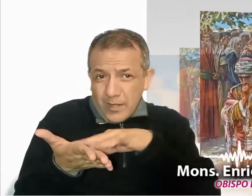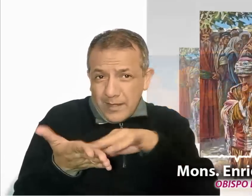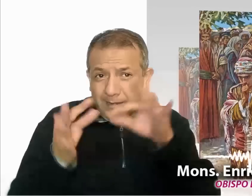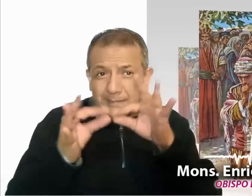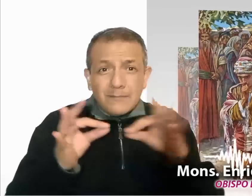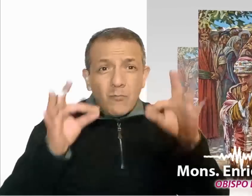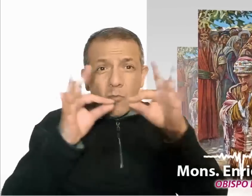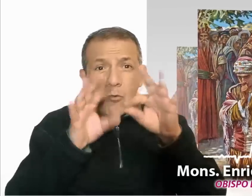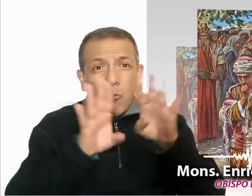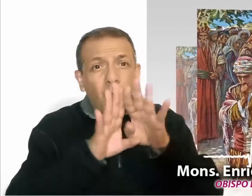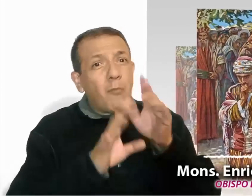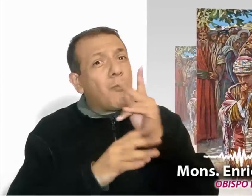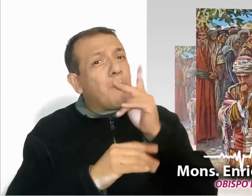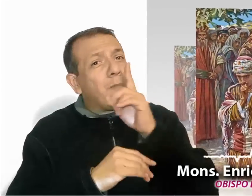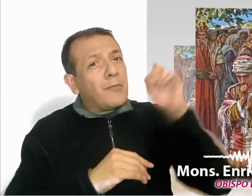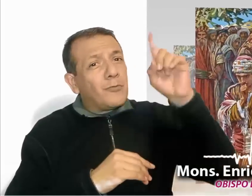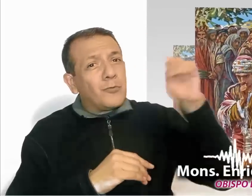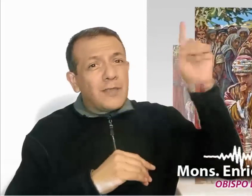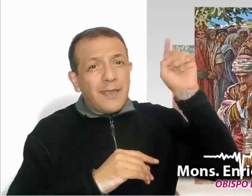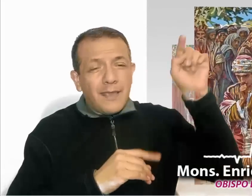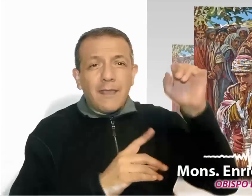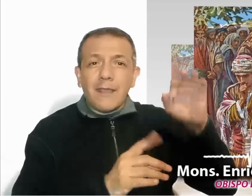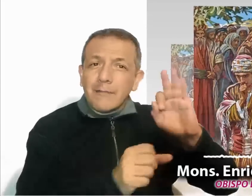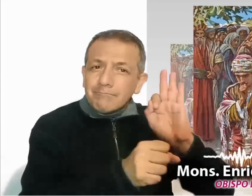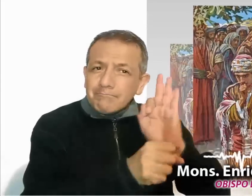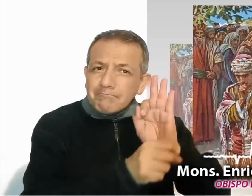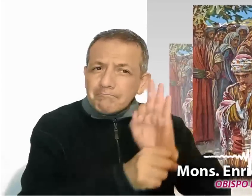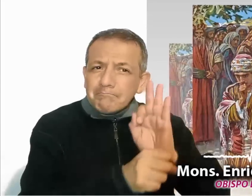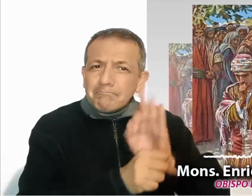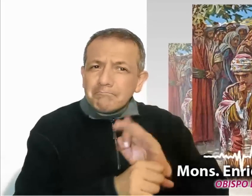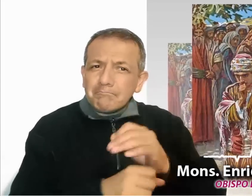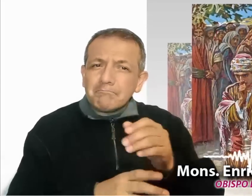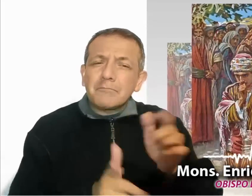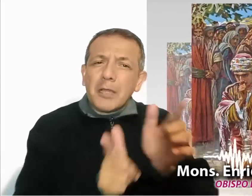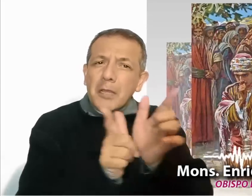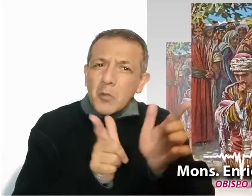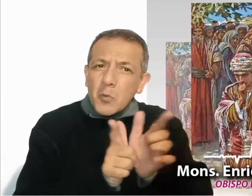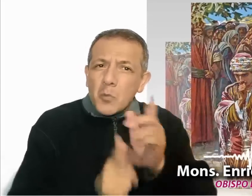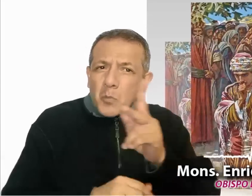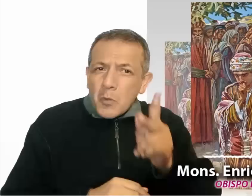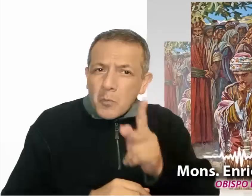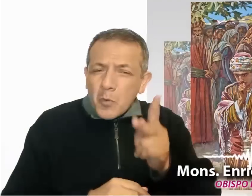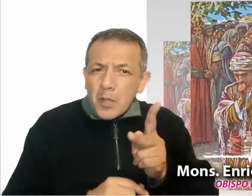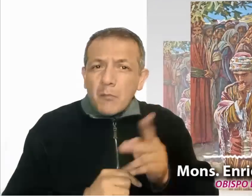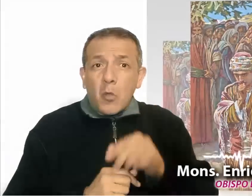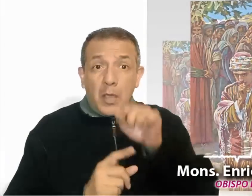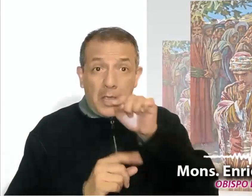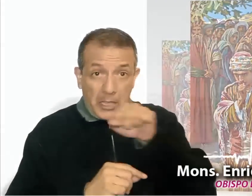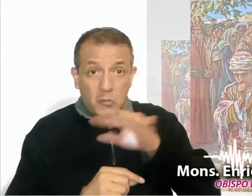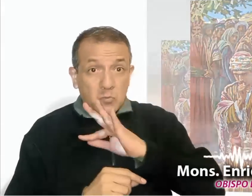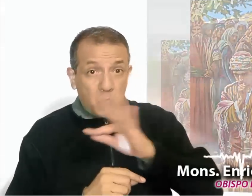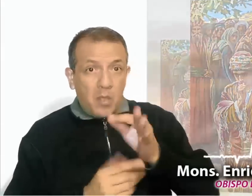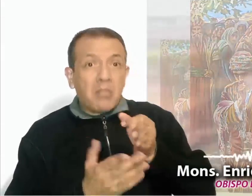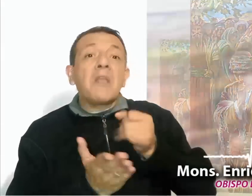muy importante la presencia de Dios en medio del pueblo. Podrá el pueblo ser